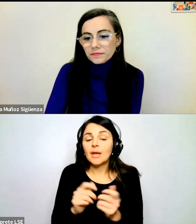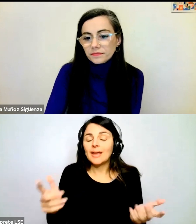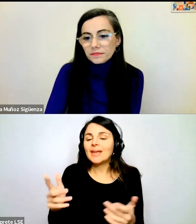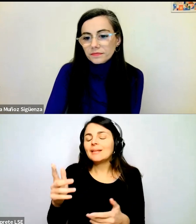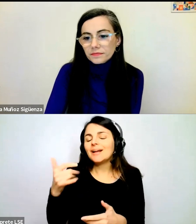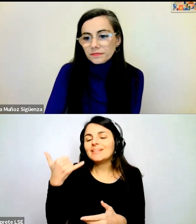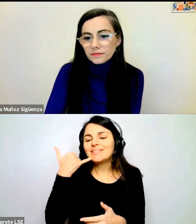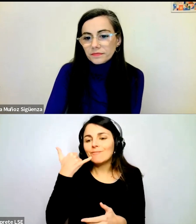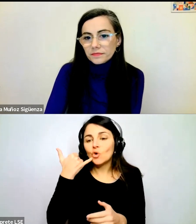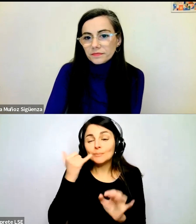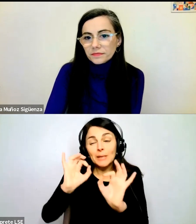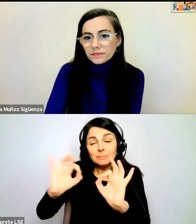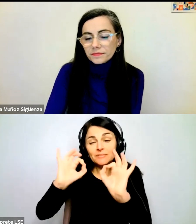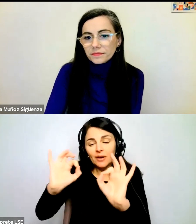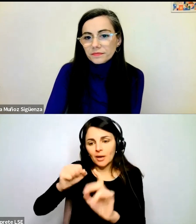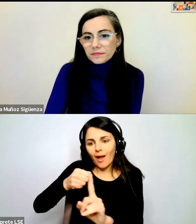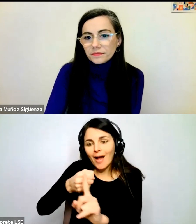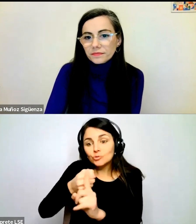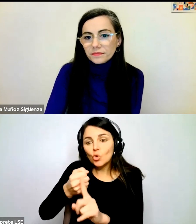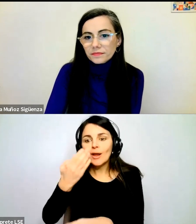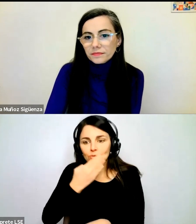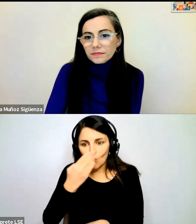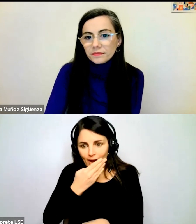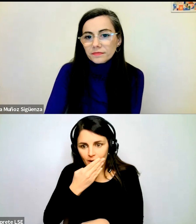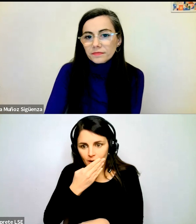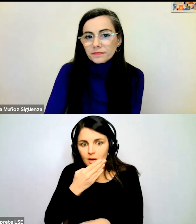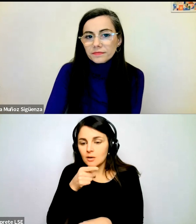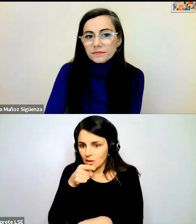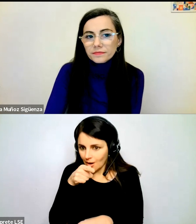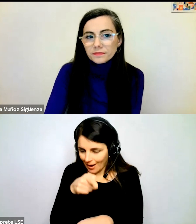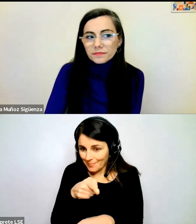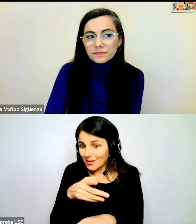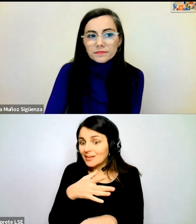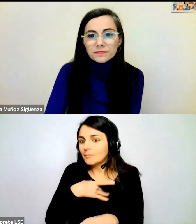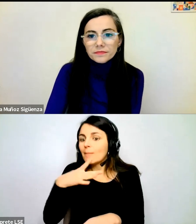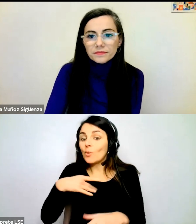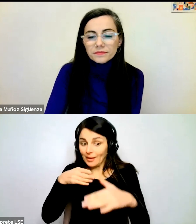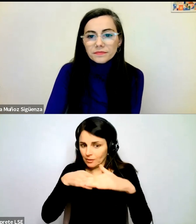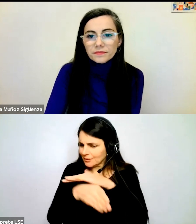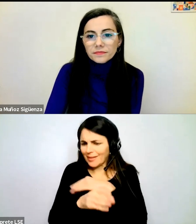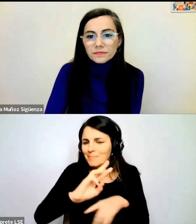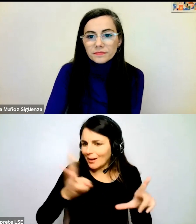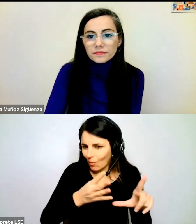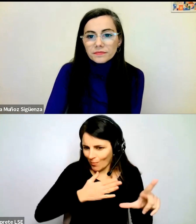del acoso escolar, que también veréis toda la información en la página web de Leisain,